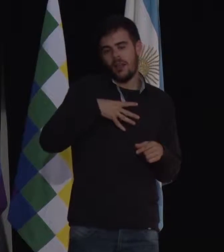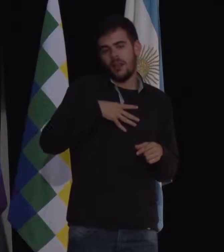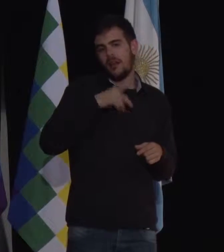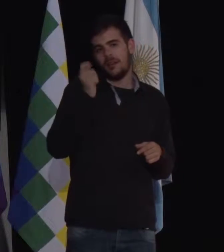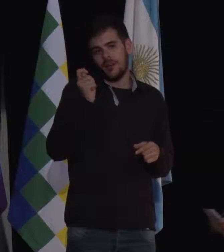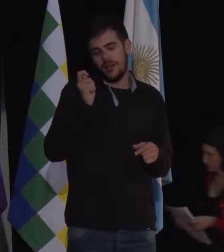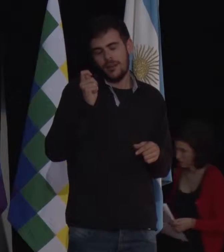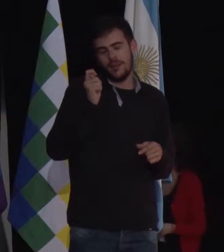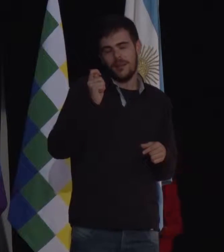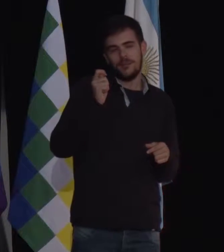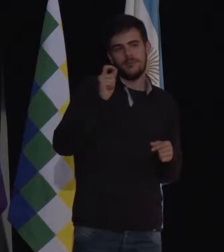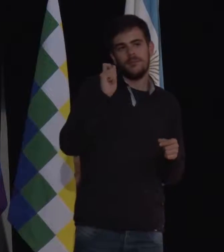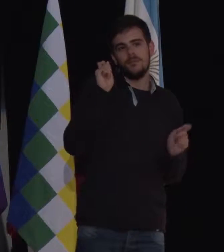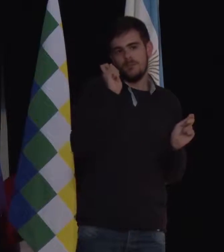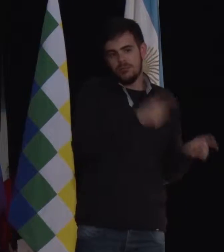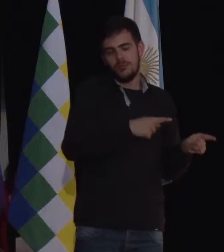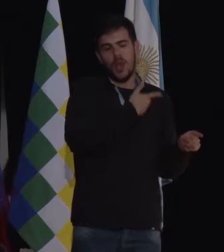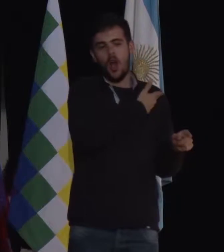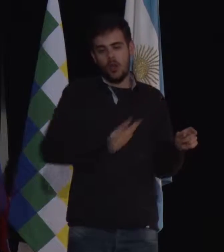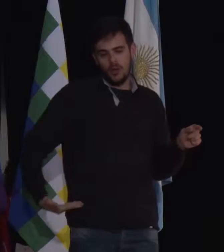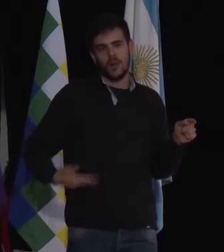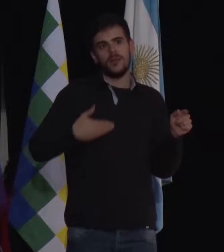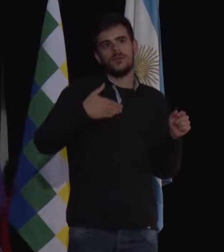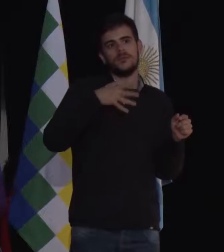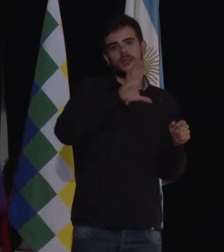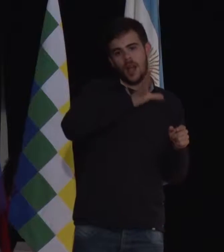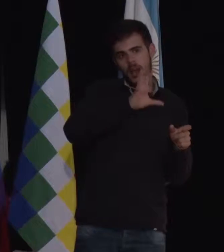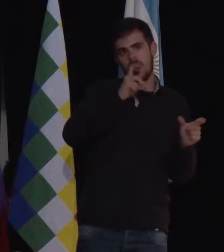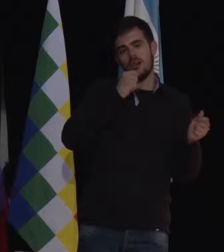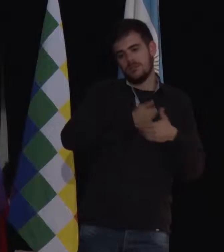que no tienen en la totalidad de su emisión